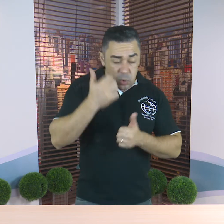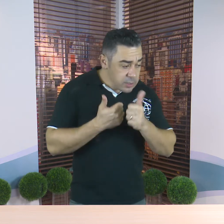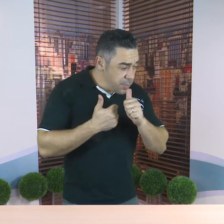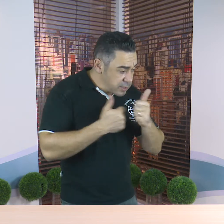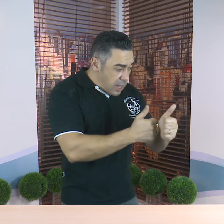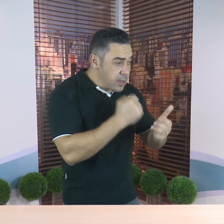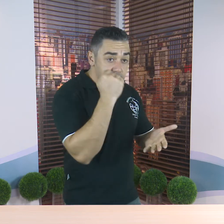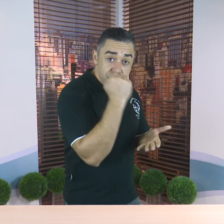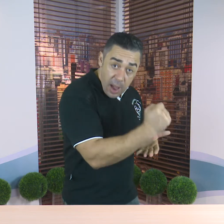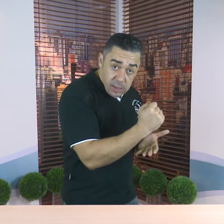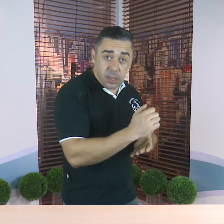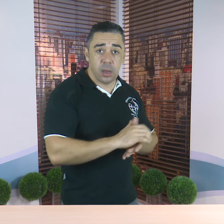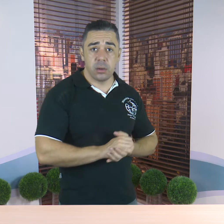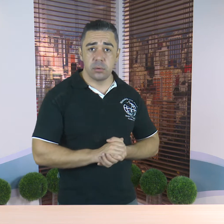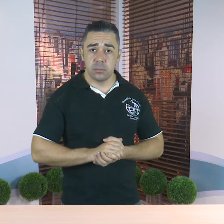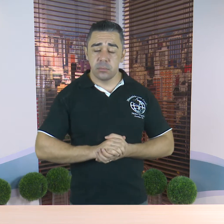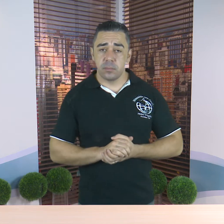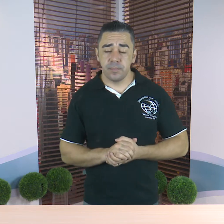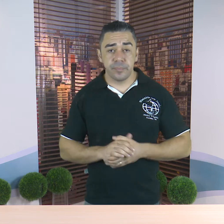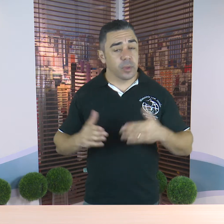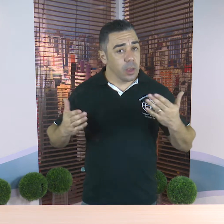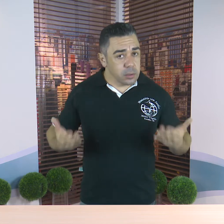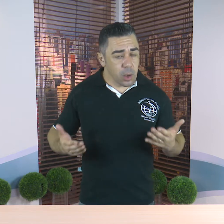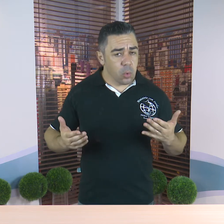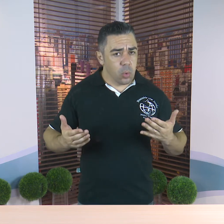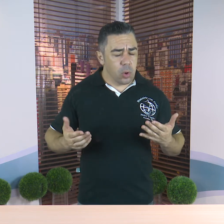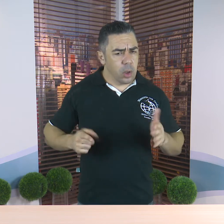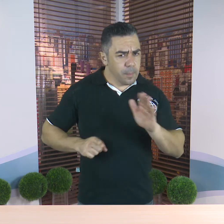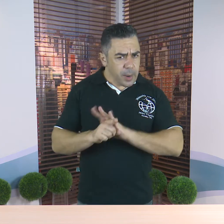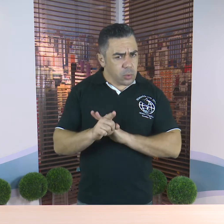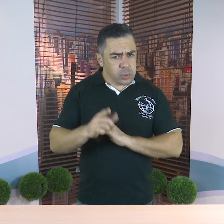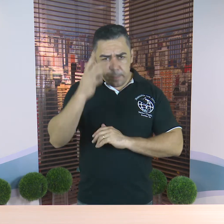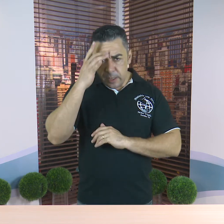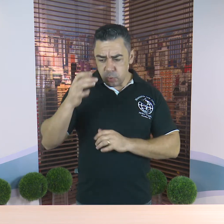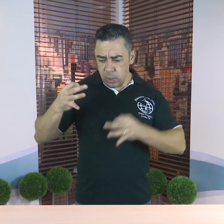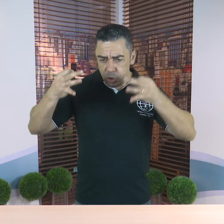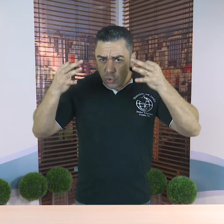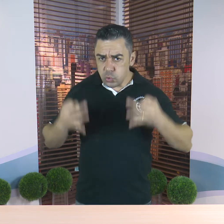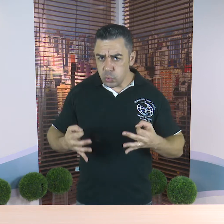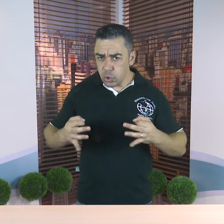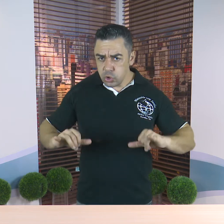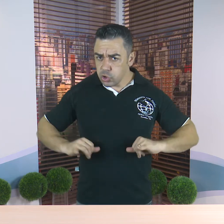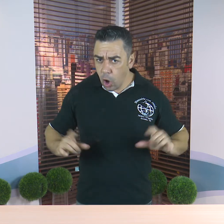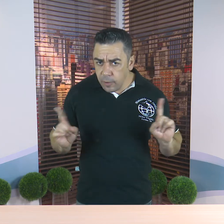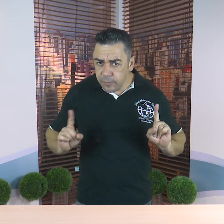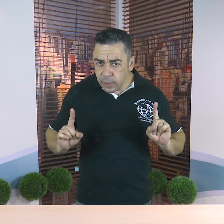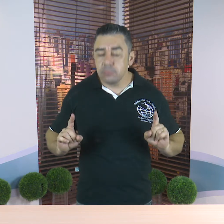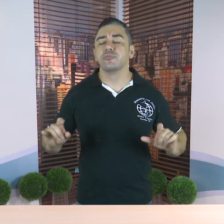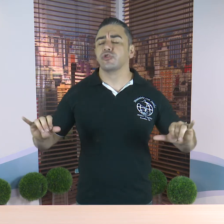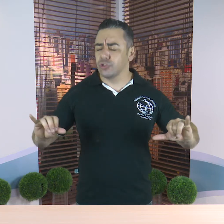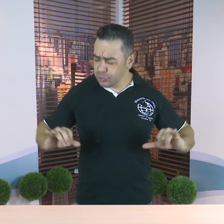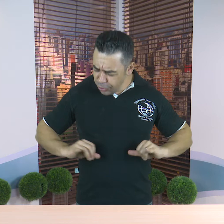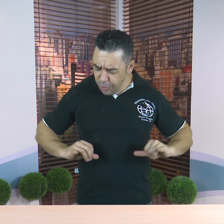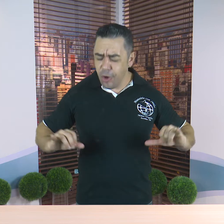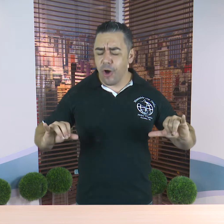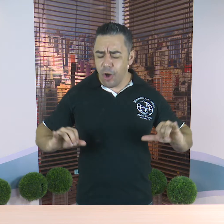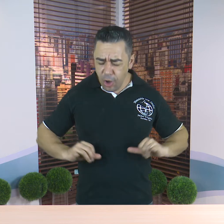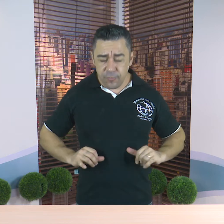cristãos. Então, o justo não sofre? Sofre sim. A teologia dos amigos de Jó é por